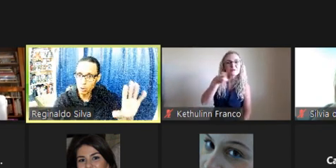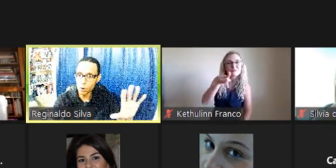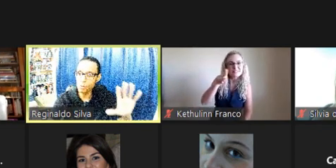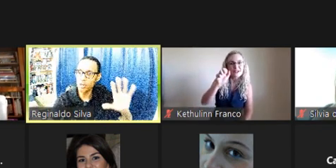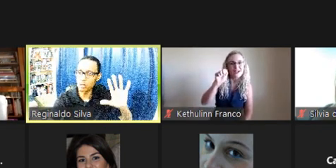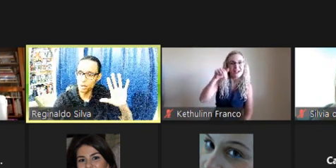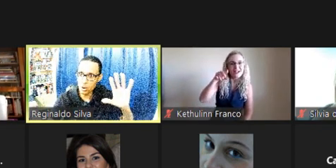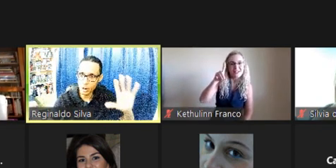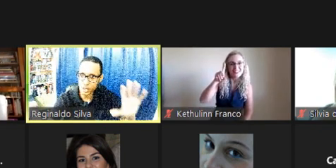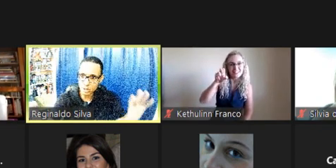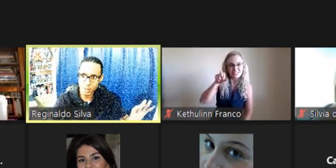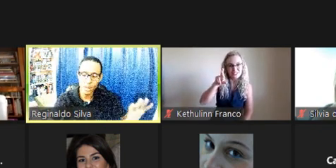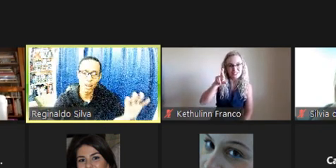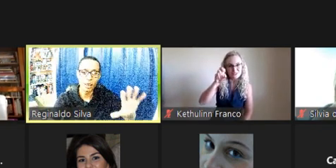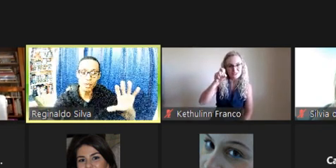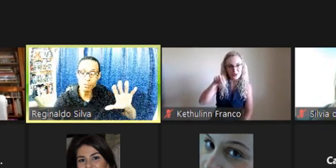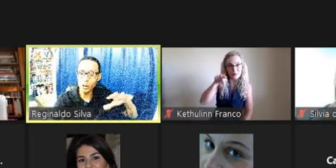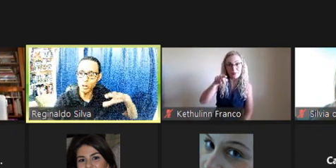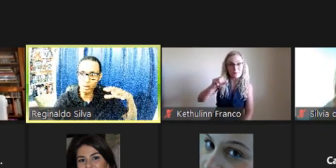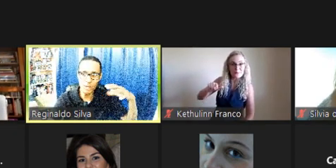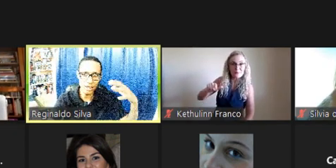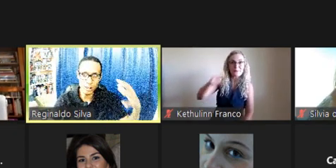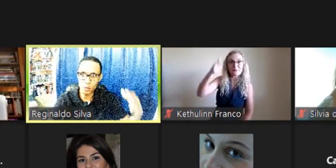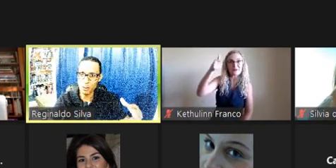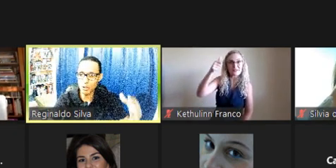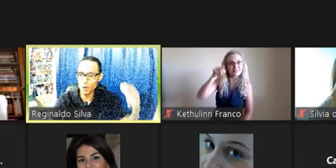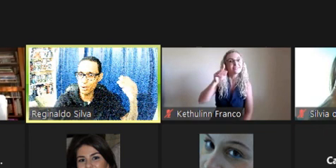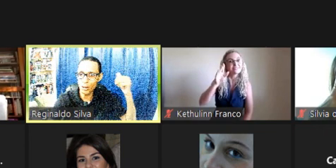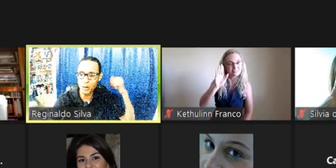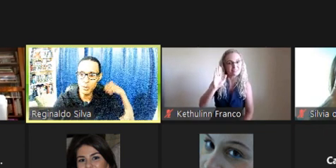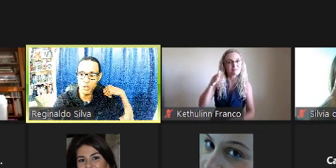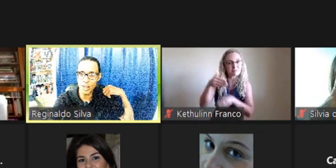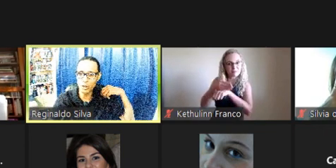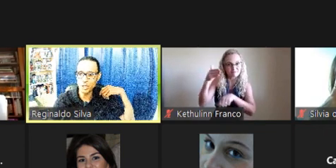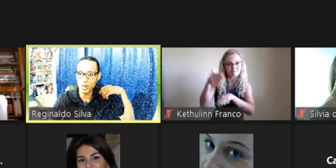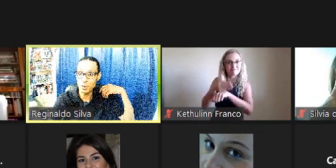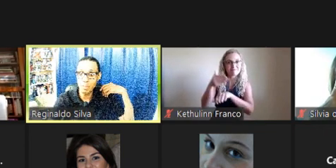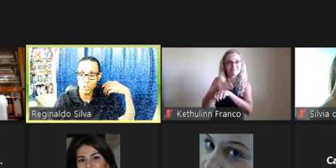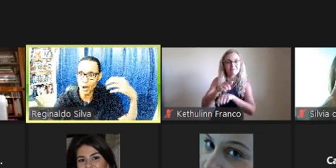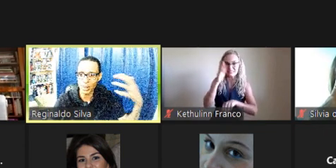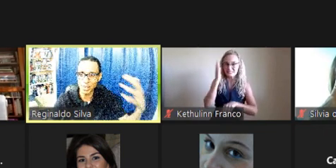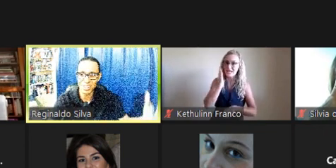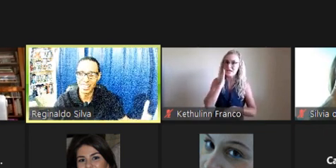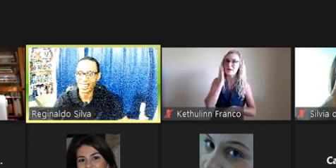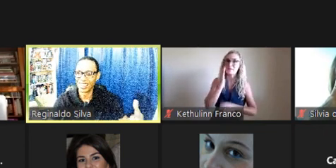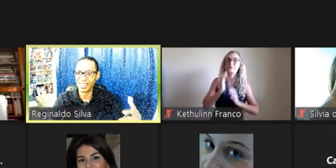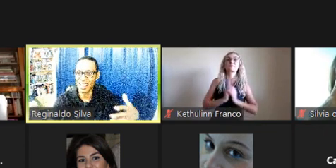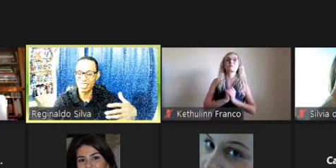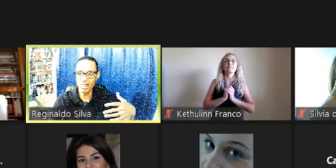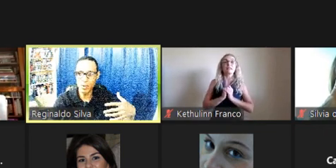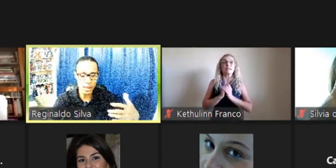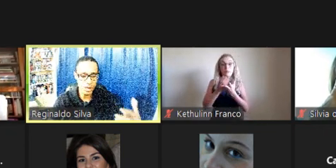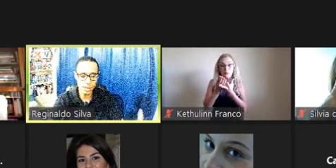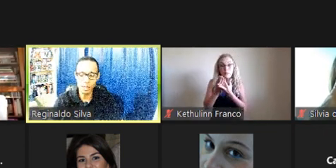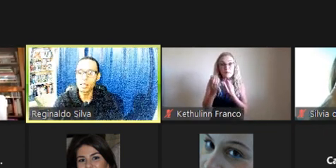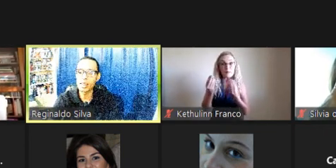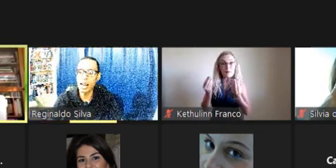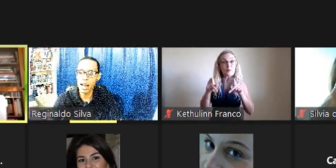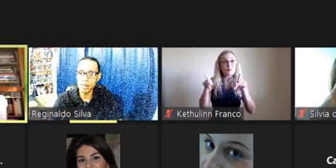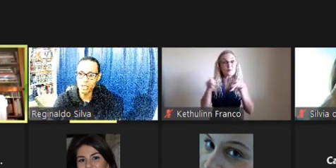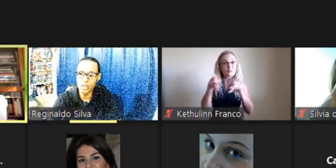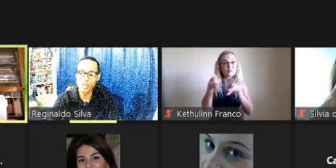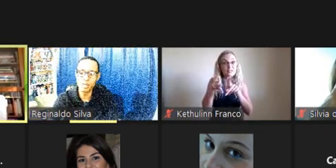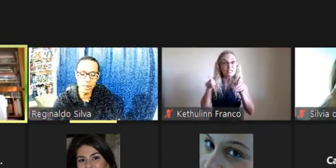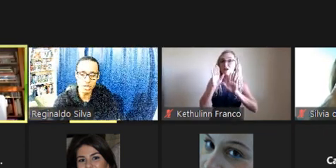surdos professores, e muitos desses professores de 2006 hoje já são pós-doc, né? Estão aí na